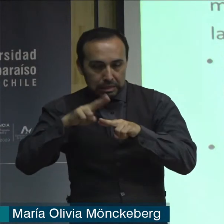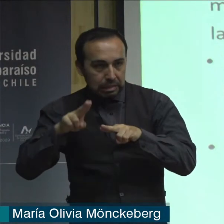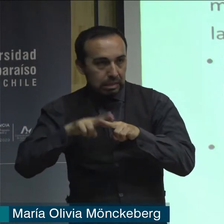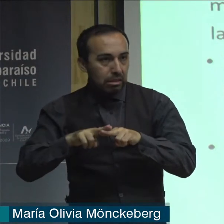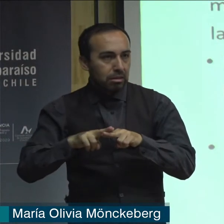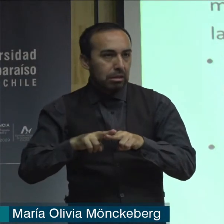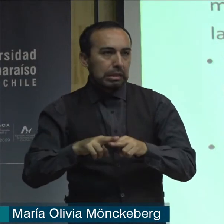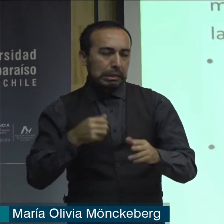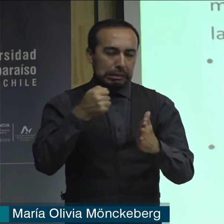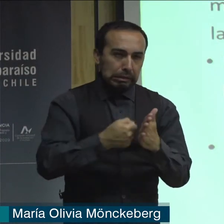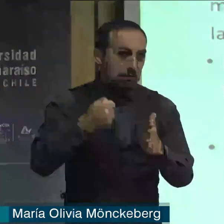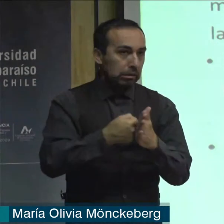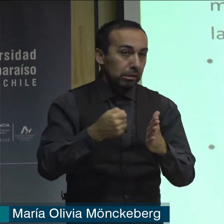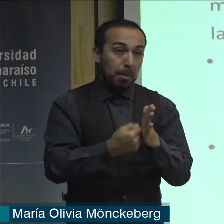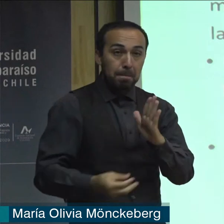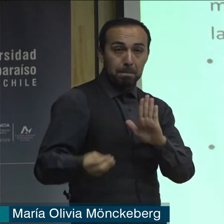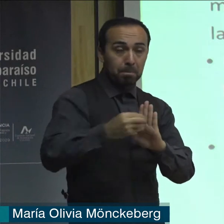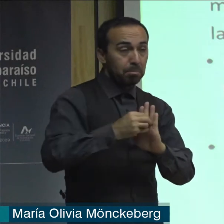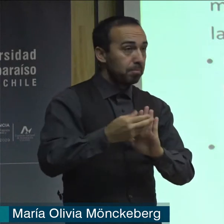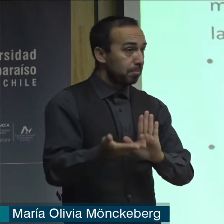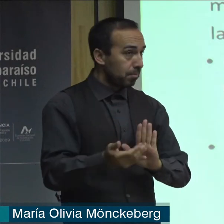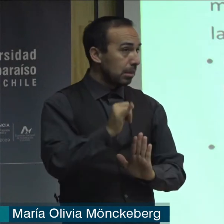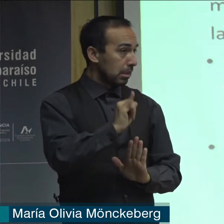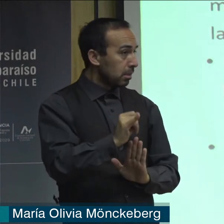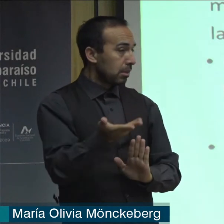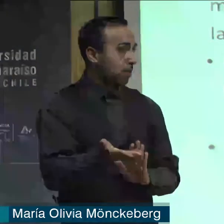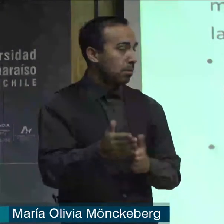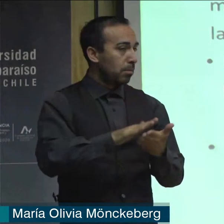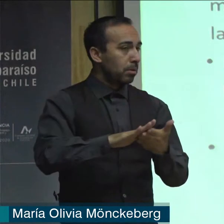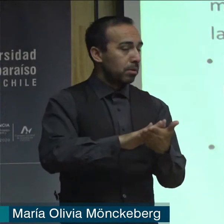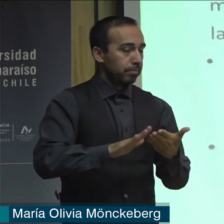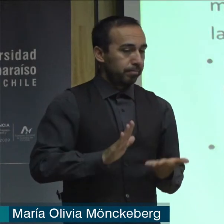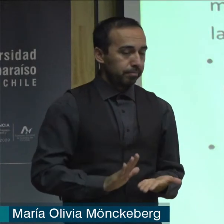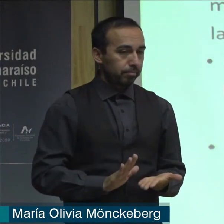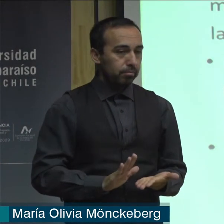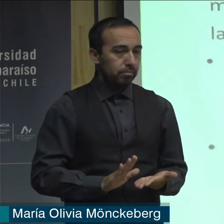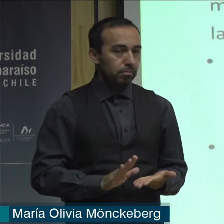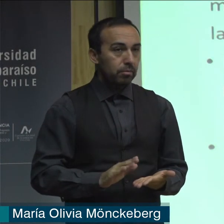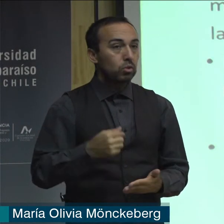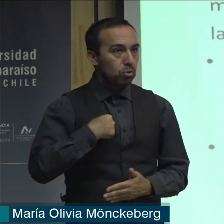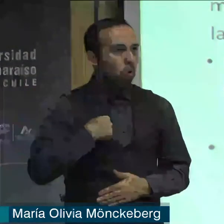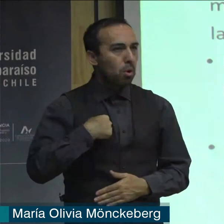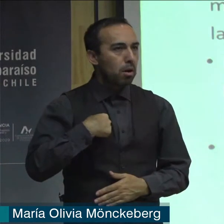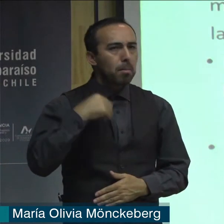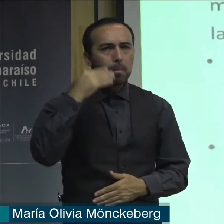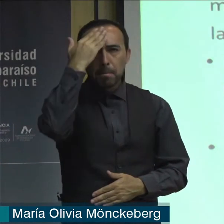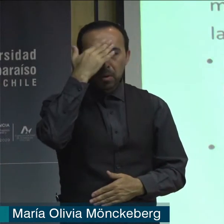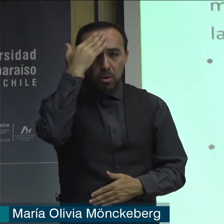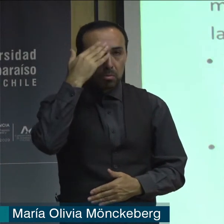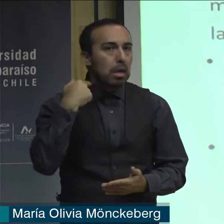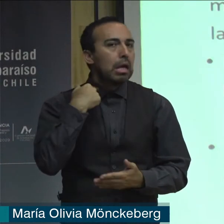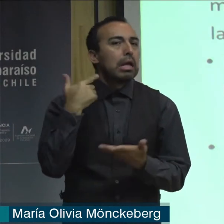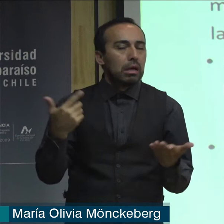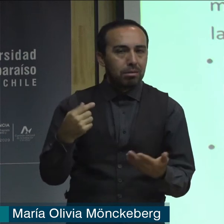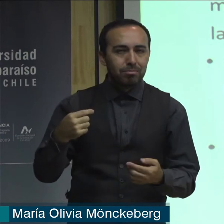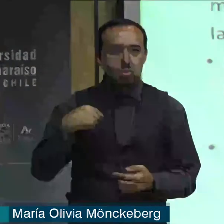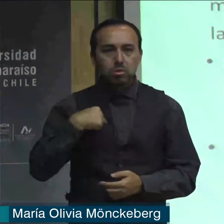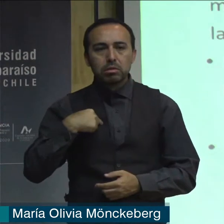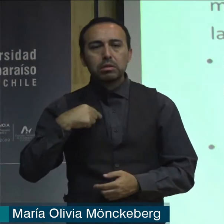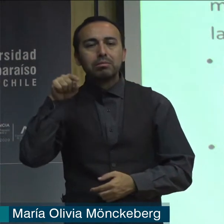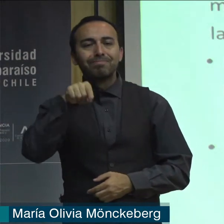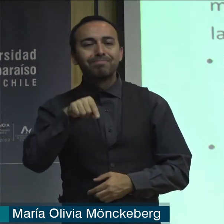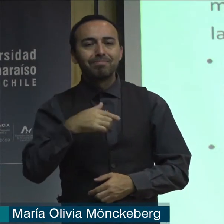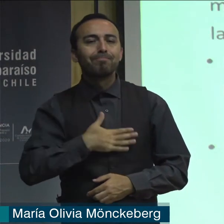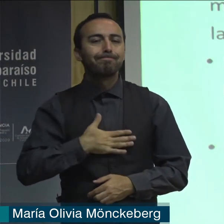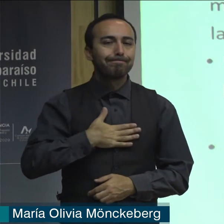muchas peleas Y sí me preocupé del tema universitario porque a mí me